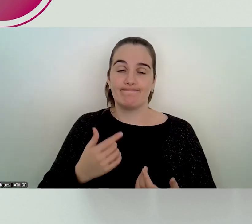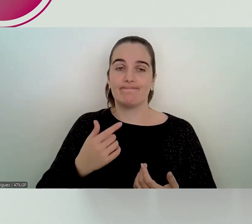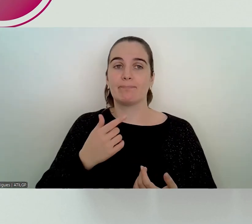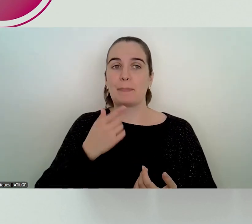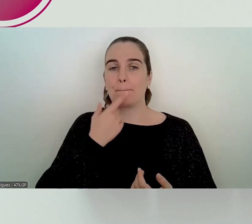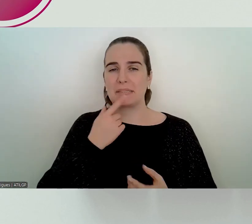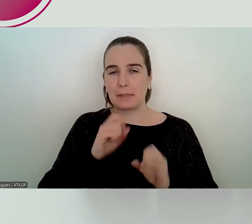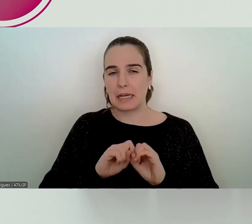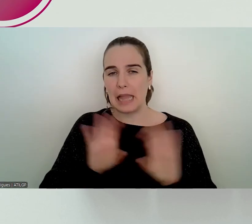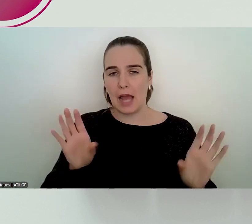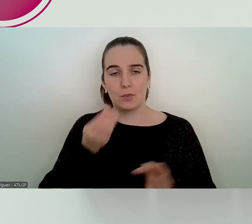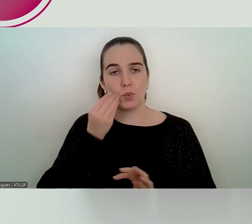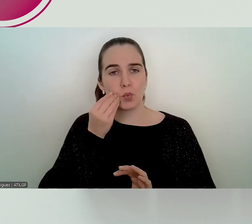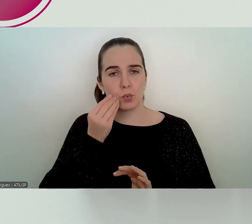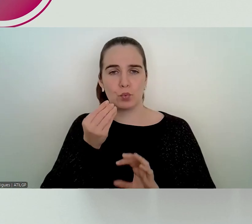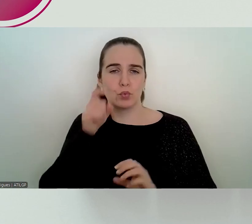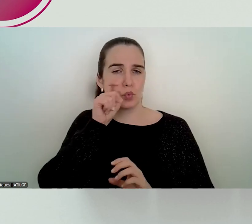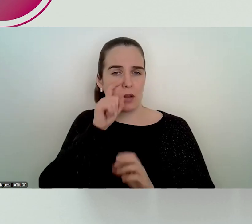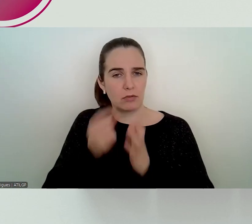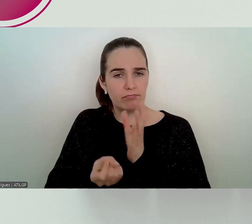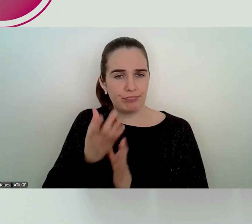conjunto de mecanismos de segurança,